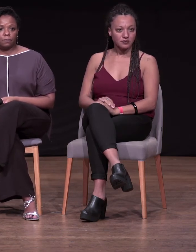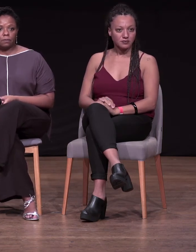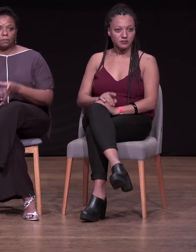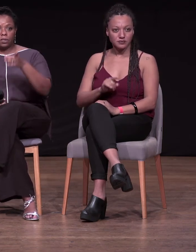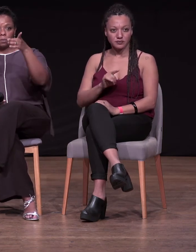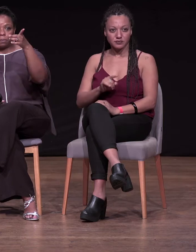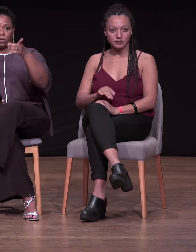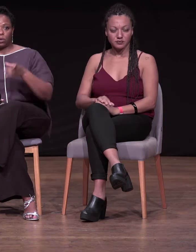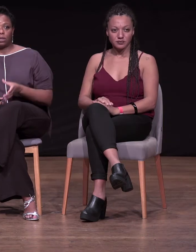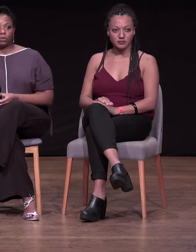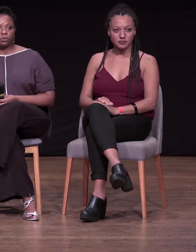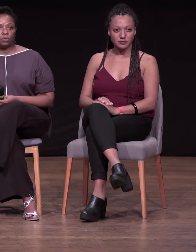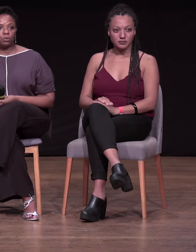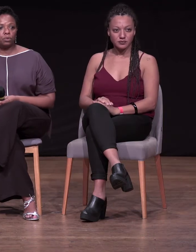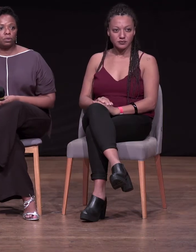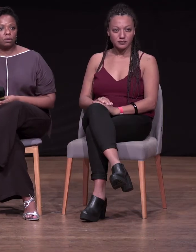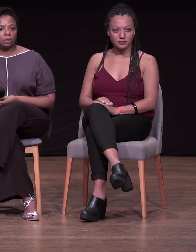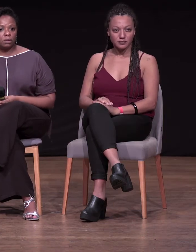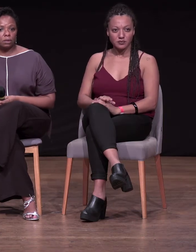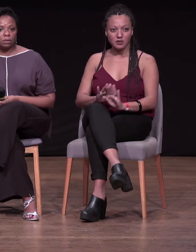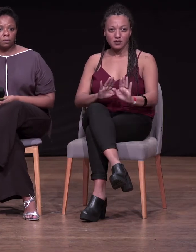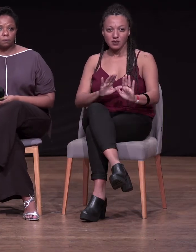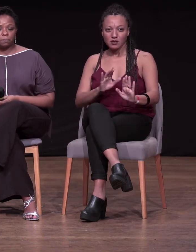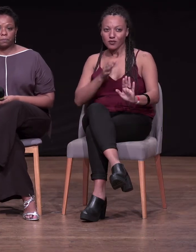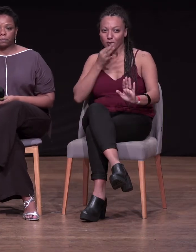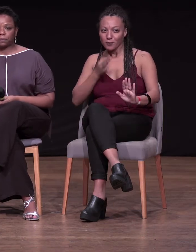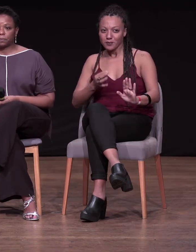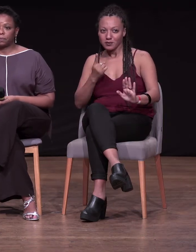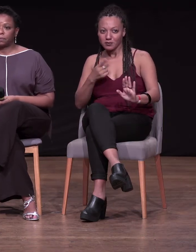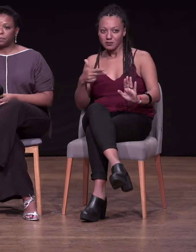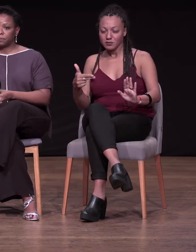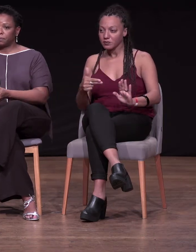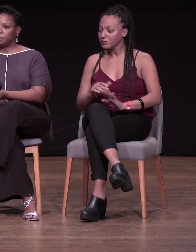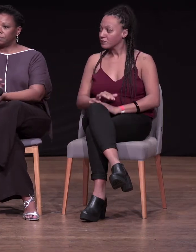Eu vou fazer ali. Posso só fazer um comentário?